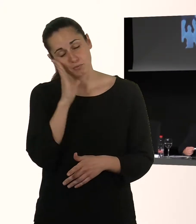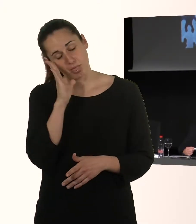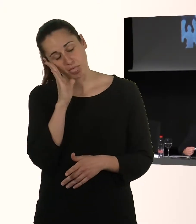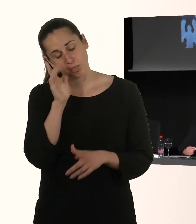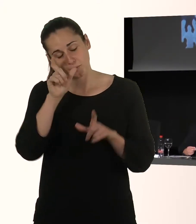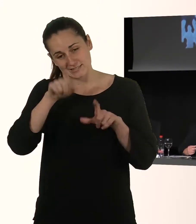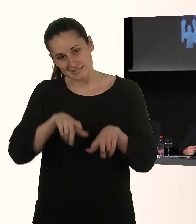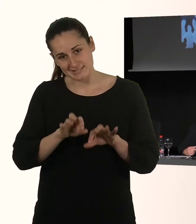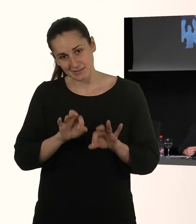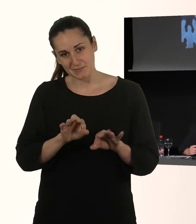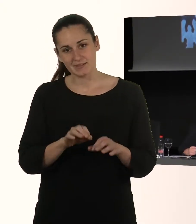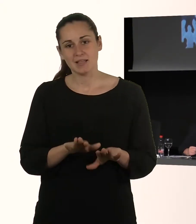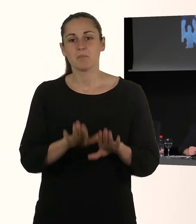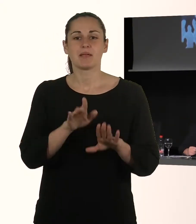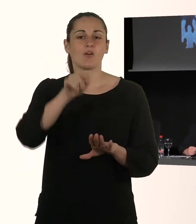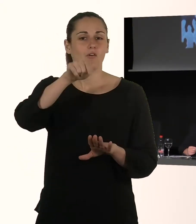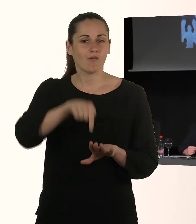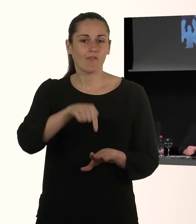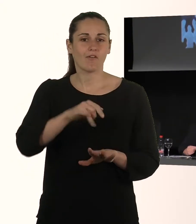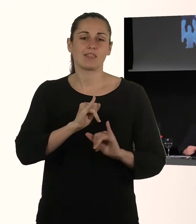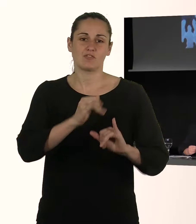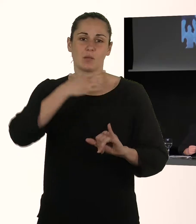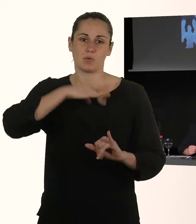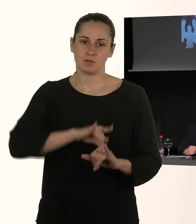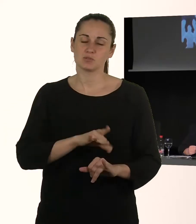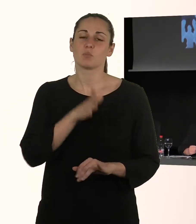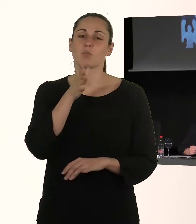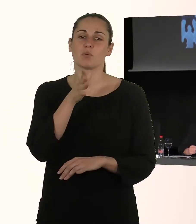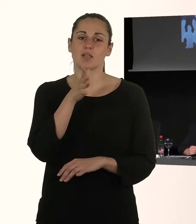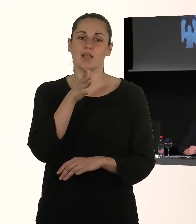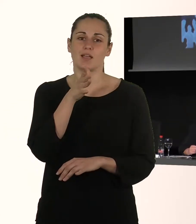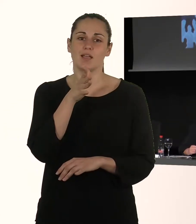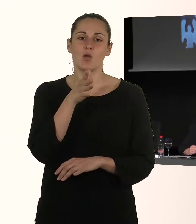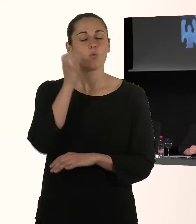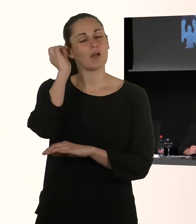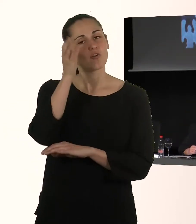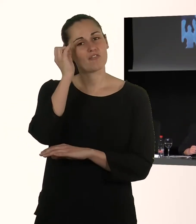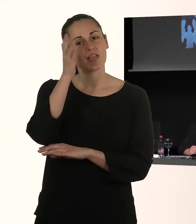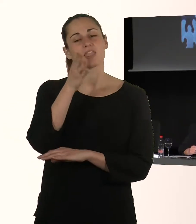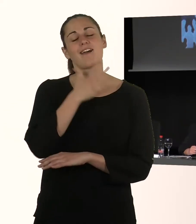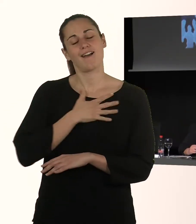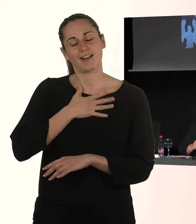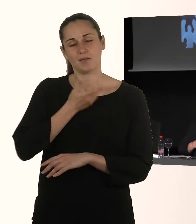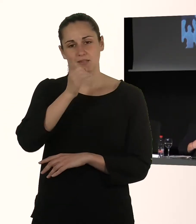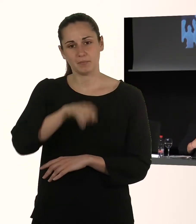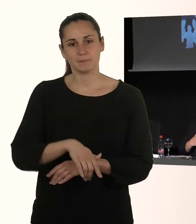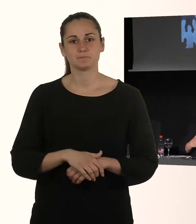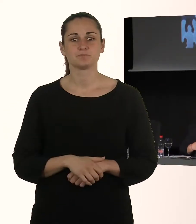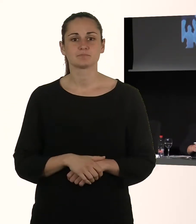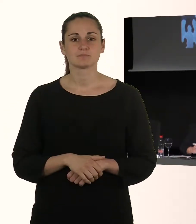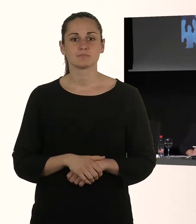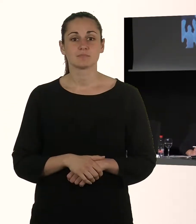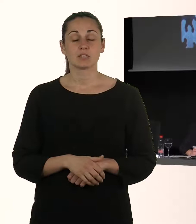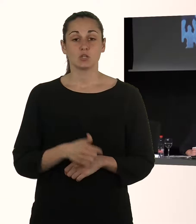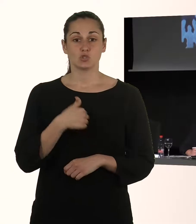agradable siesta, pues disfrutemos también con una agradable conferencia. Me ha tocado